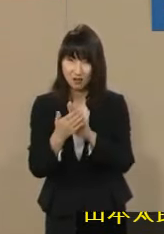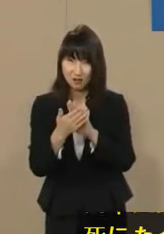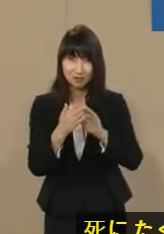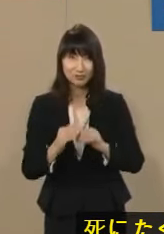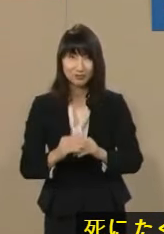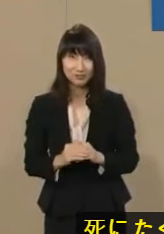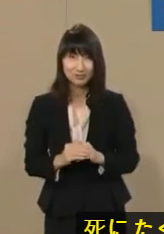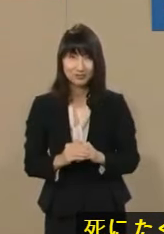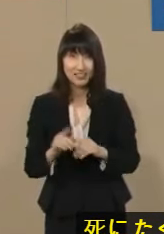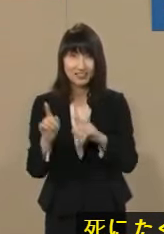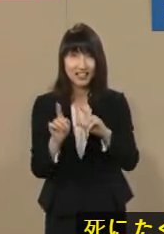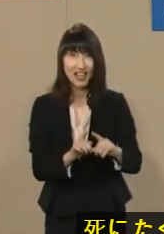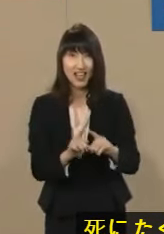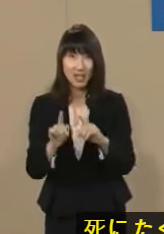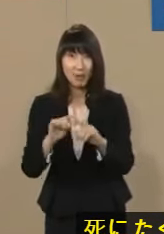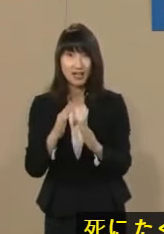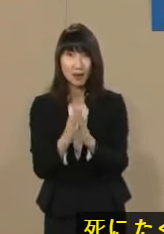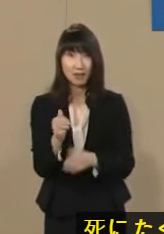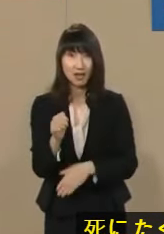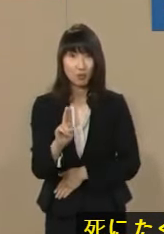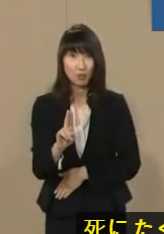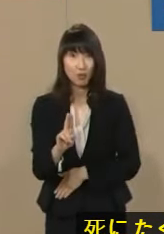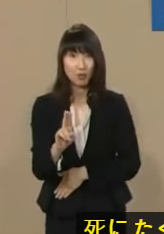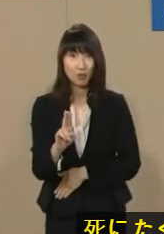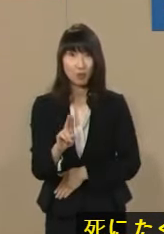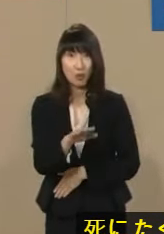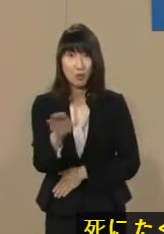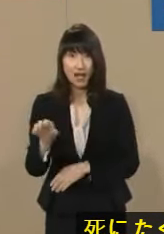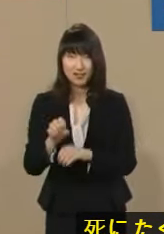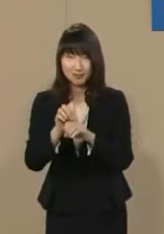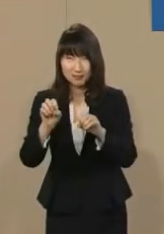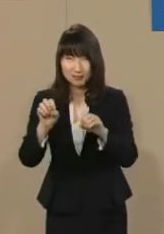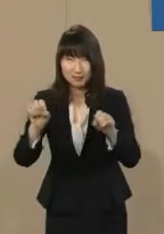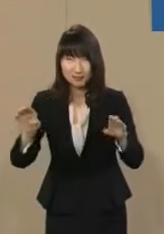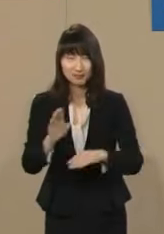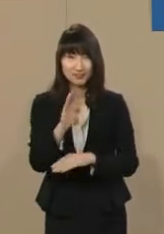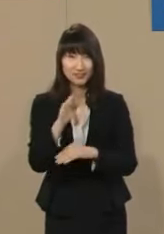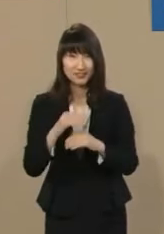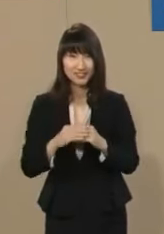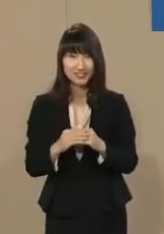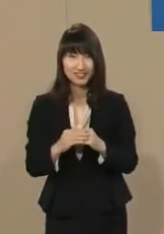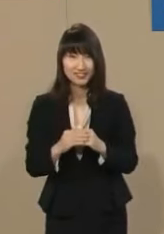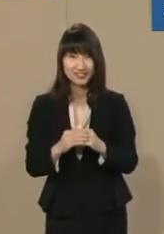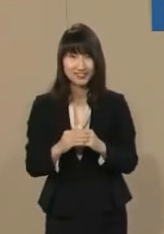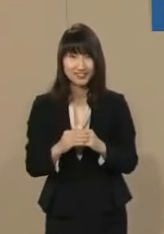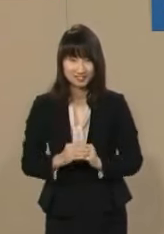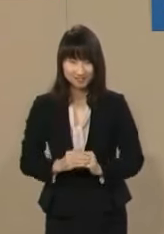る。比例は山本太郎と、周りにもどうぞ広げてください。